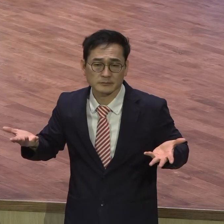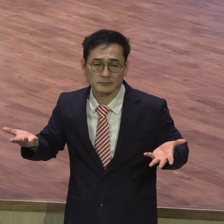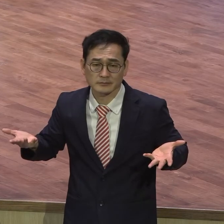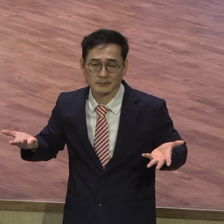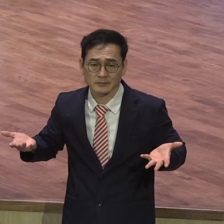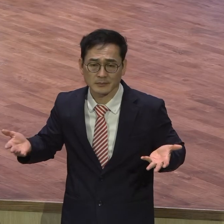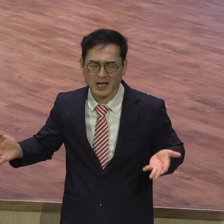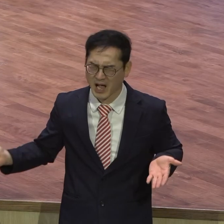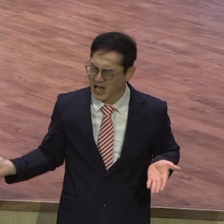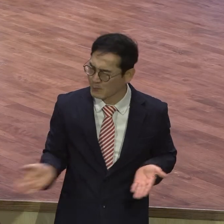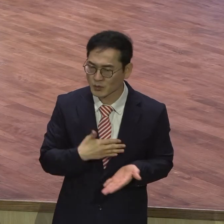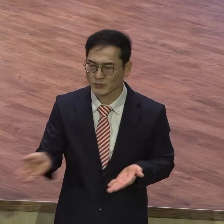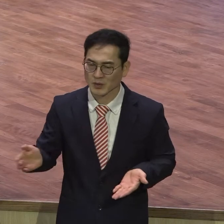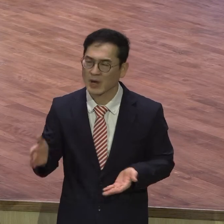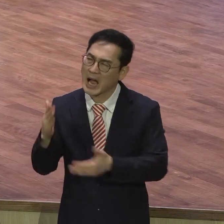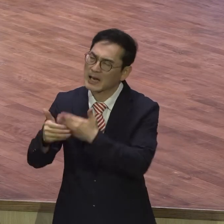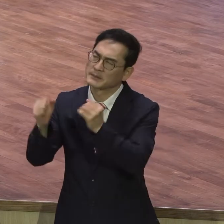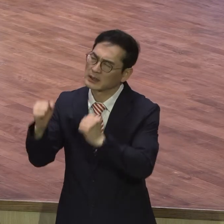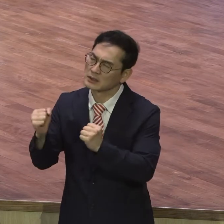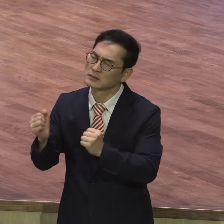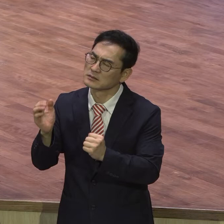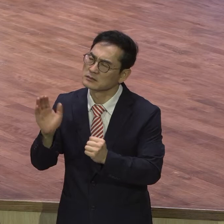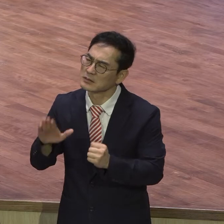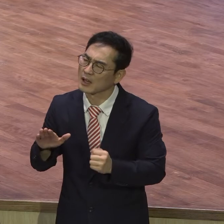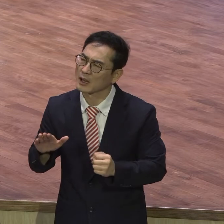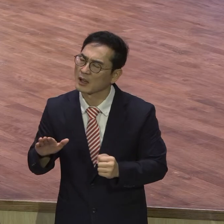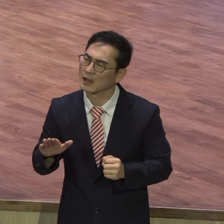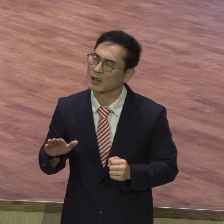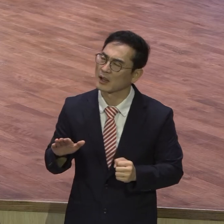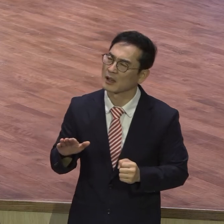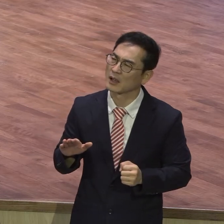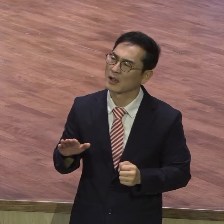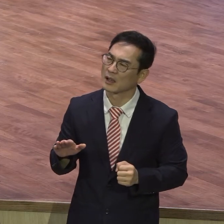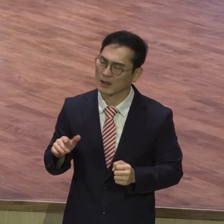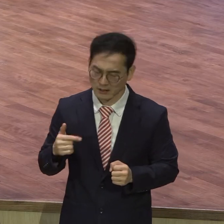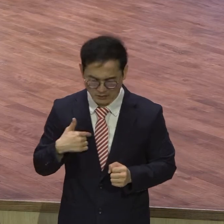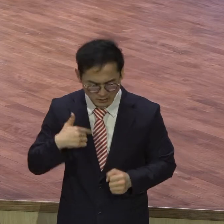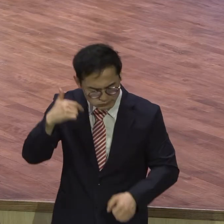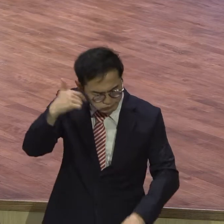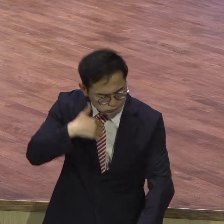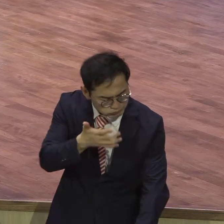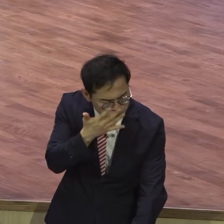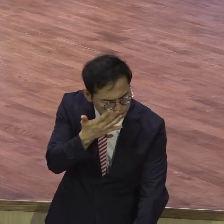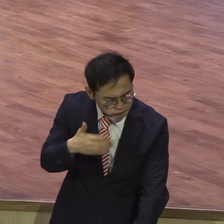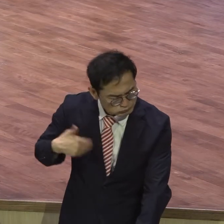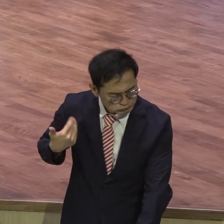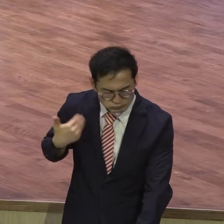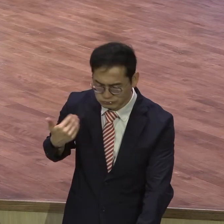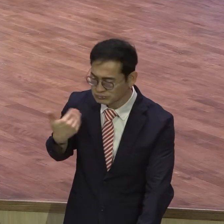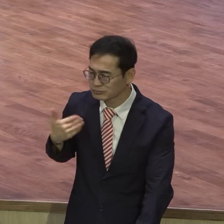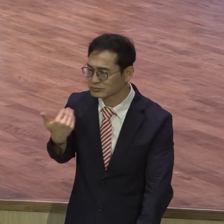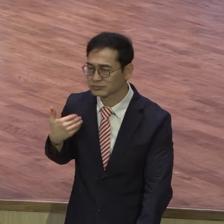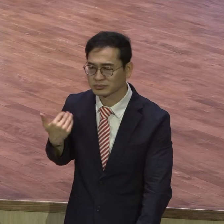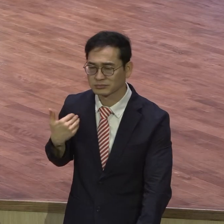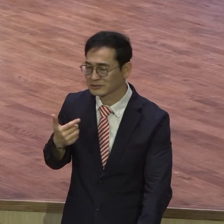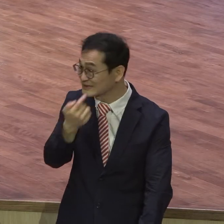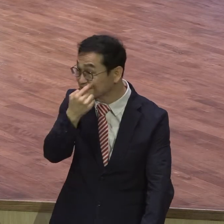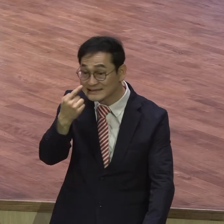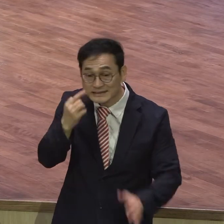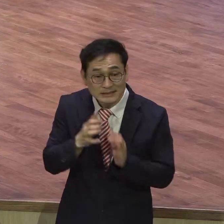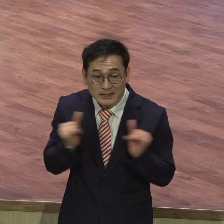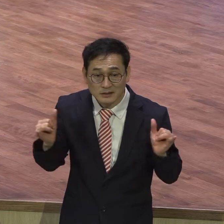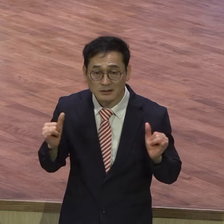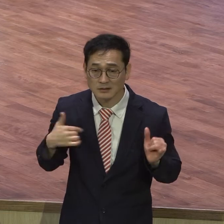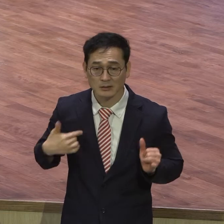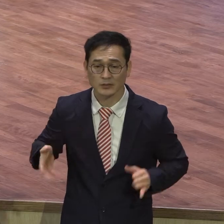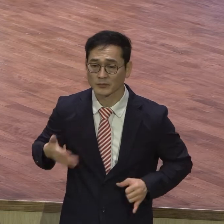같은데 확실하게 말을 못해 하나님이 하도 불쌍해서 죽인 죽었는데 본인은 못 느껴 정인 정인은